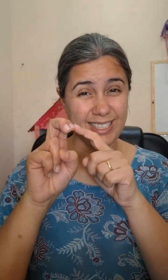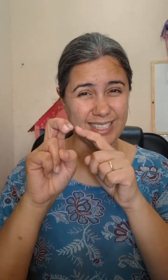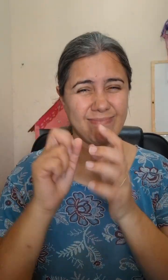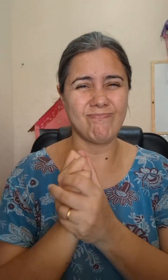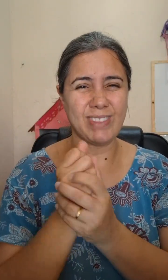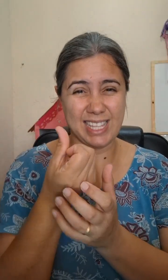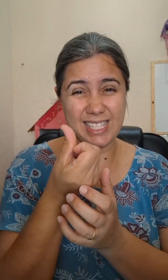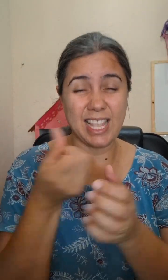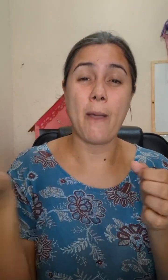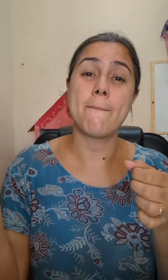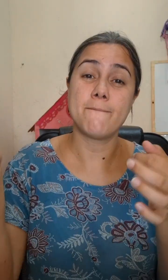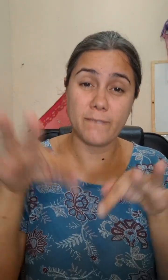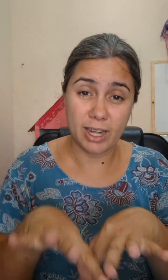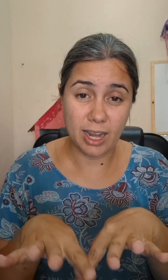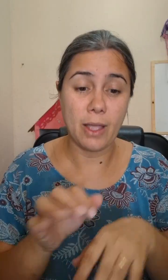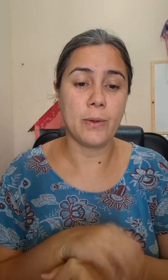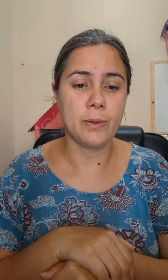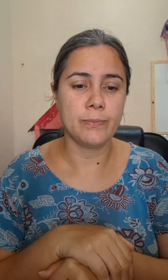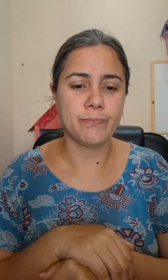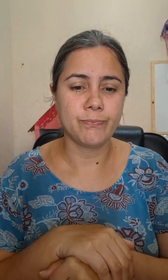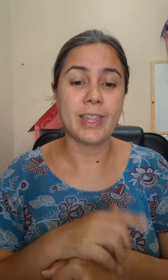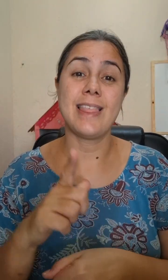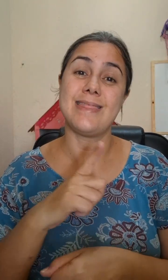a criação da mulher.